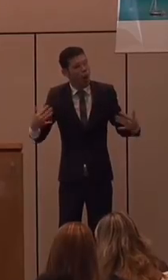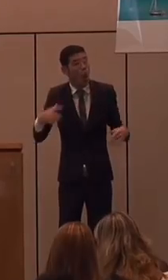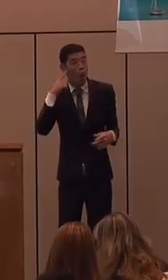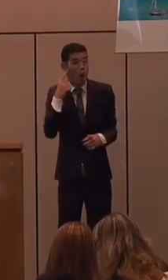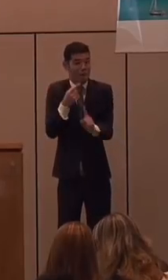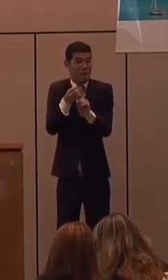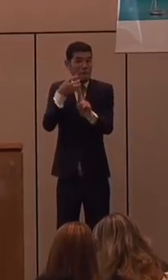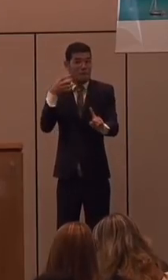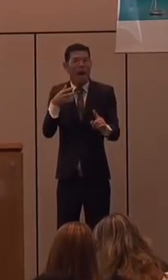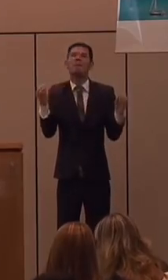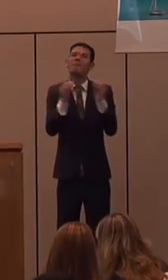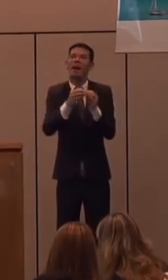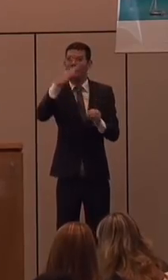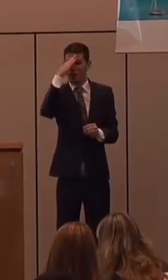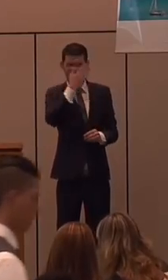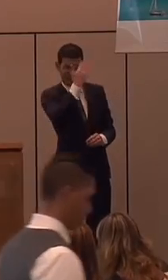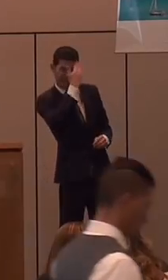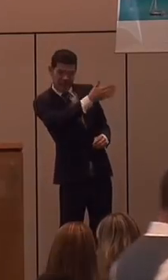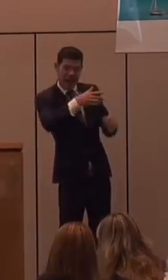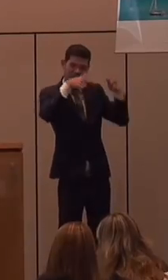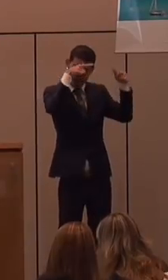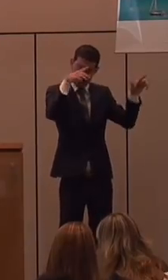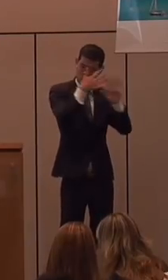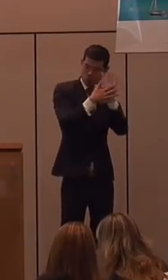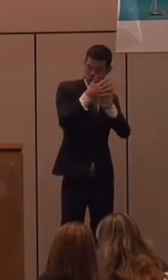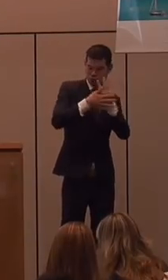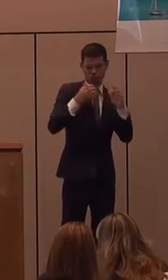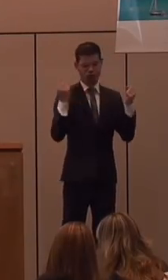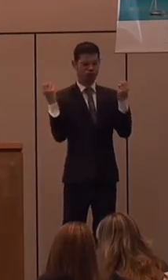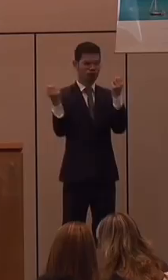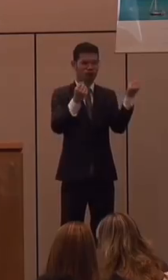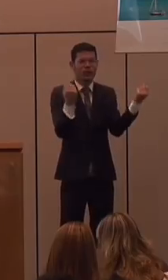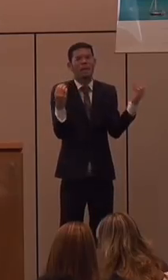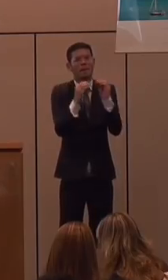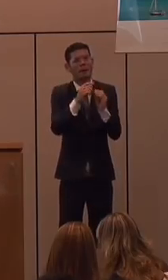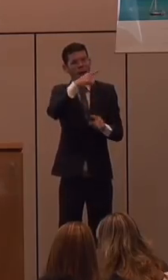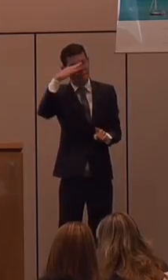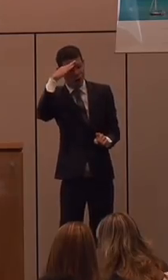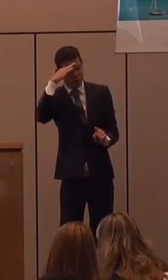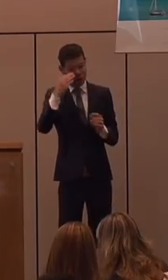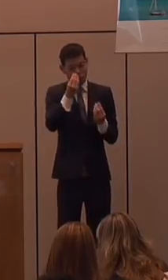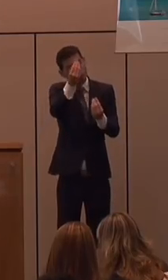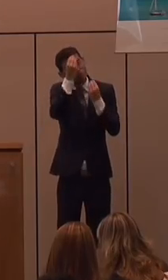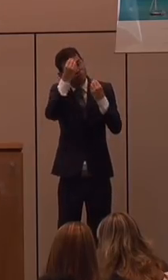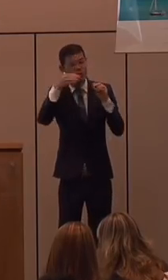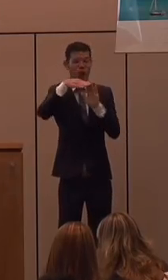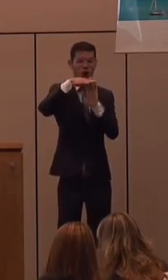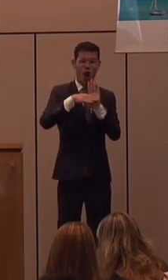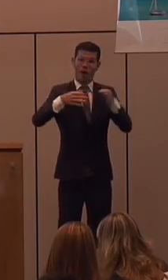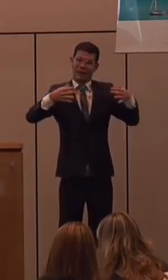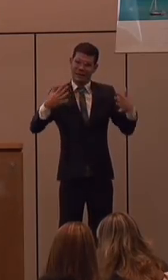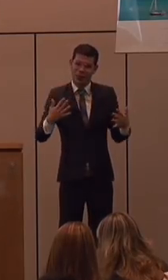policías que manejan el lenguaje de señas policías que han se han calificado en las normas de seguridad de turismo de aventura